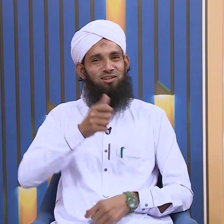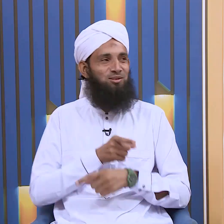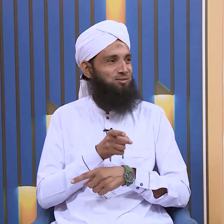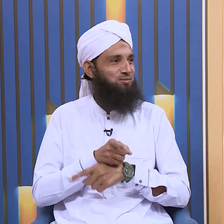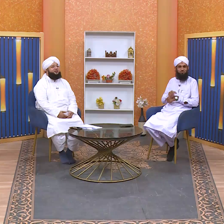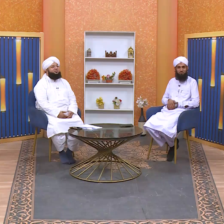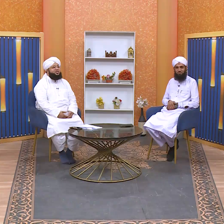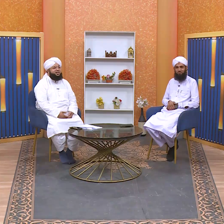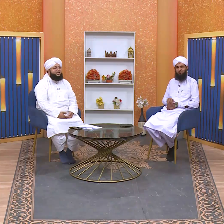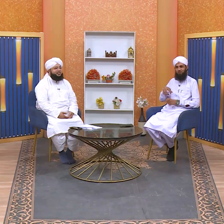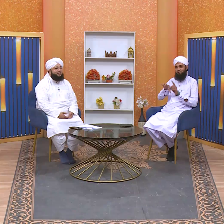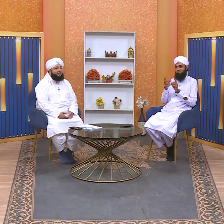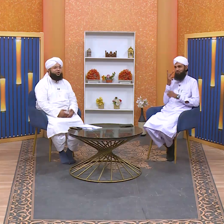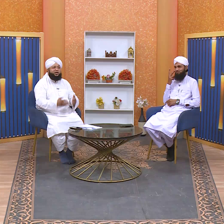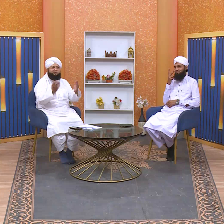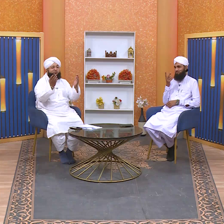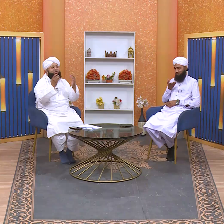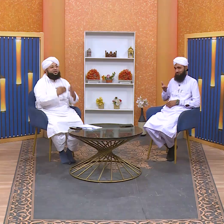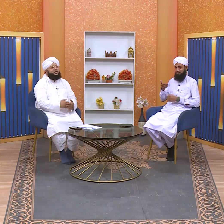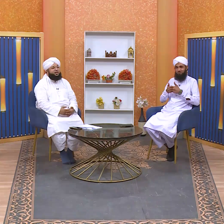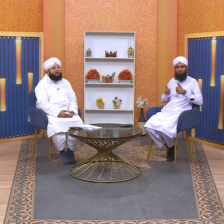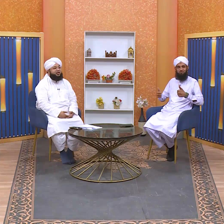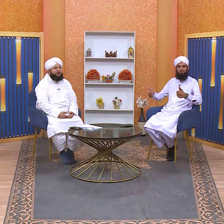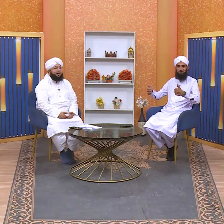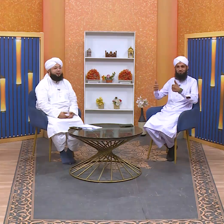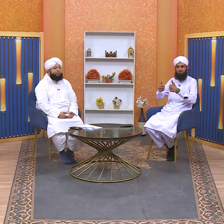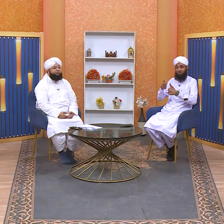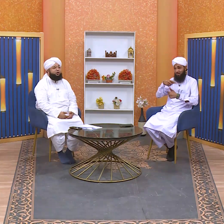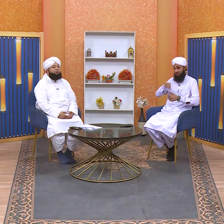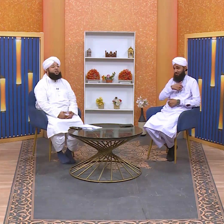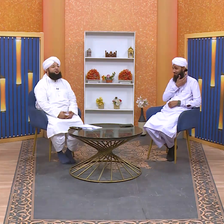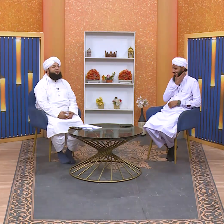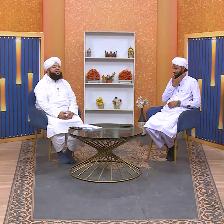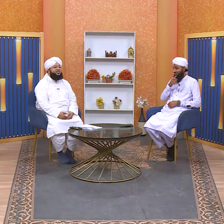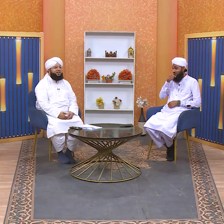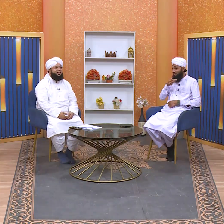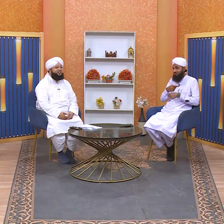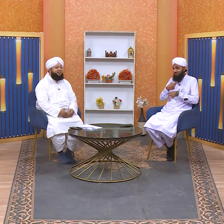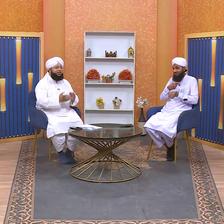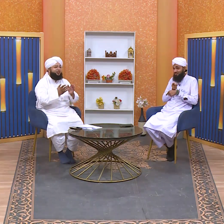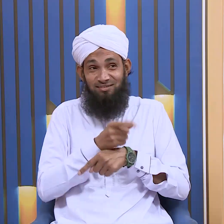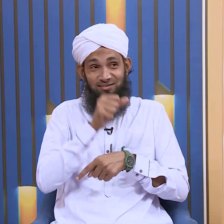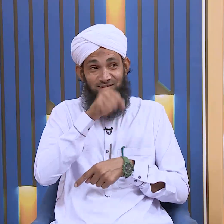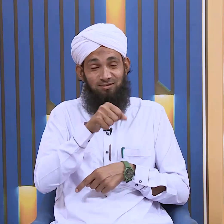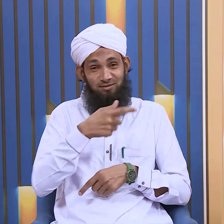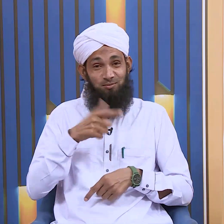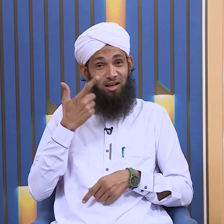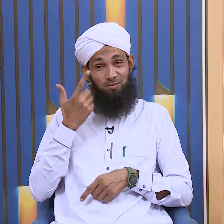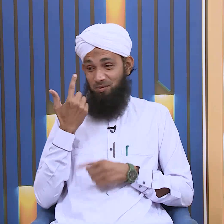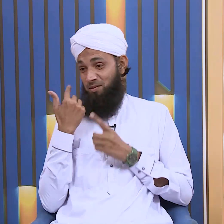ہاں مدنی چینل کے ناظرین اور یہاں موجود حاضرین, اگر آپ مکمل الفابیٹ سیکھنا چاہتے ہیں تو ہماری جو پچھلی ایپیسوڈ ہیں آپ